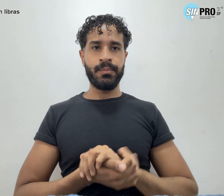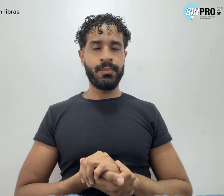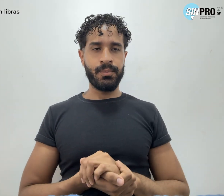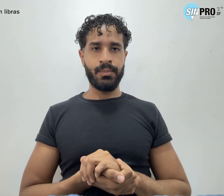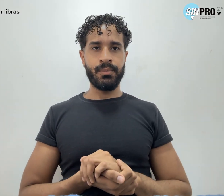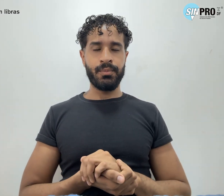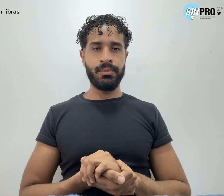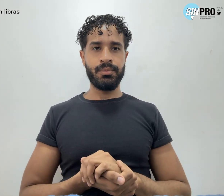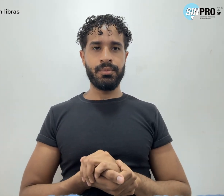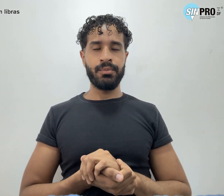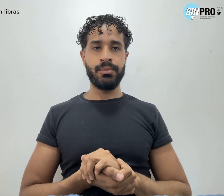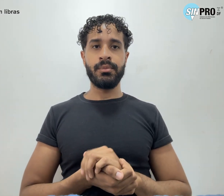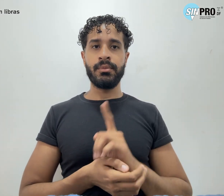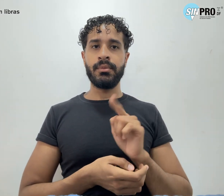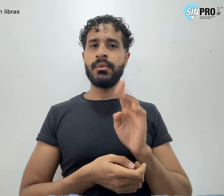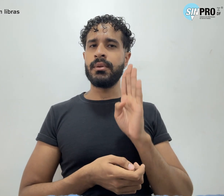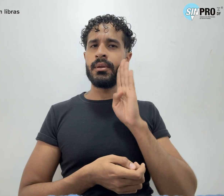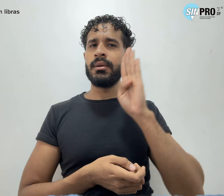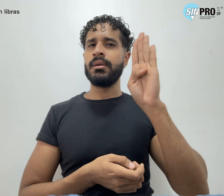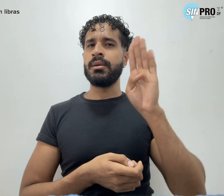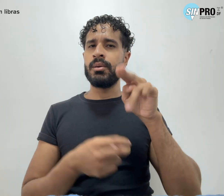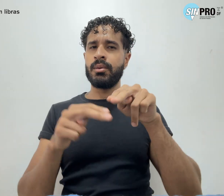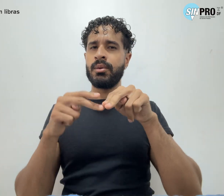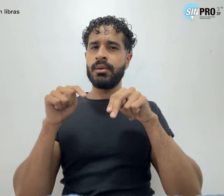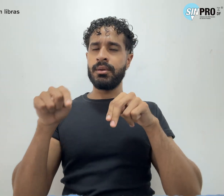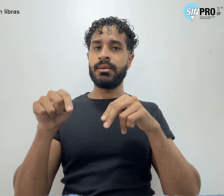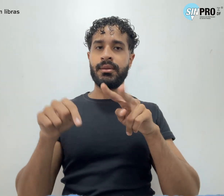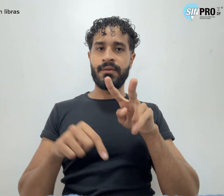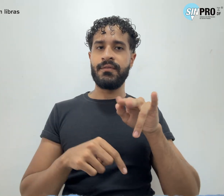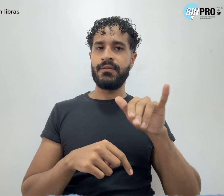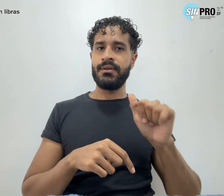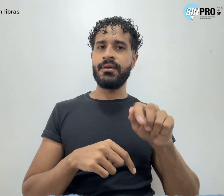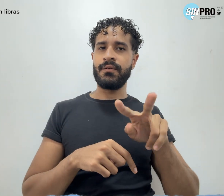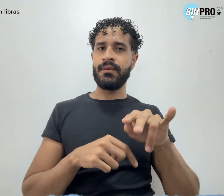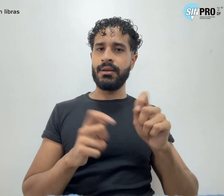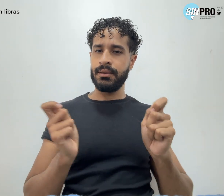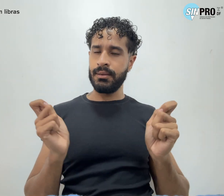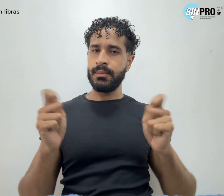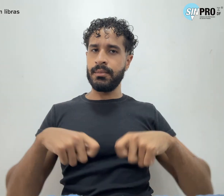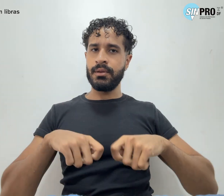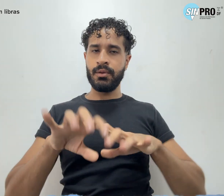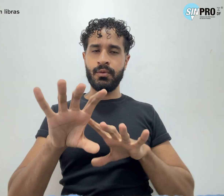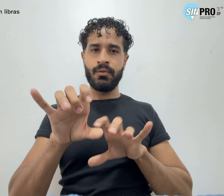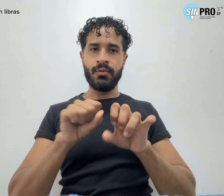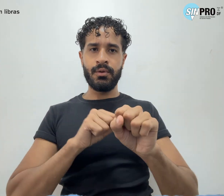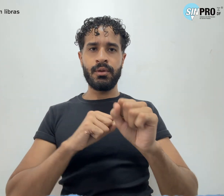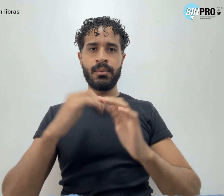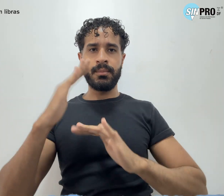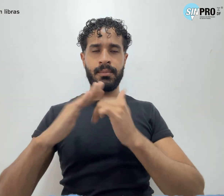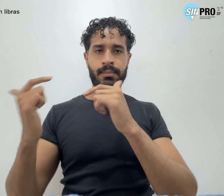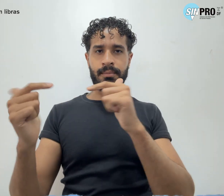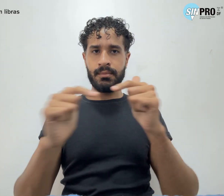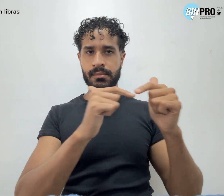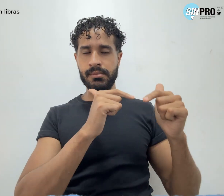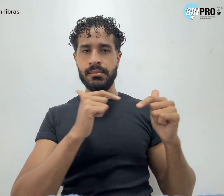É, sobretudo, por essa via que será possível formar trabalhadores e